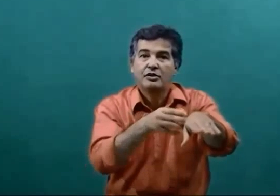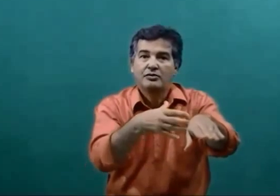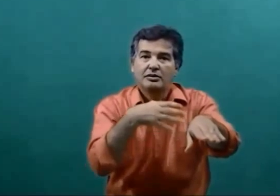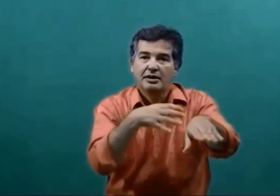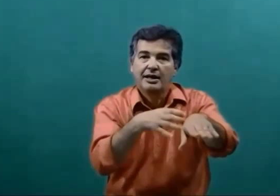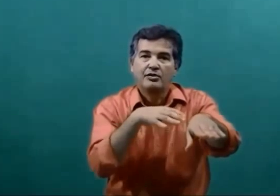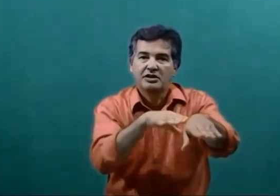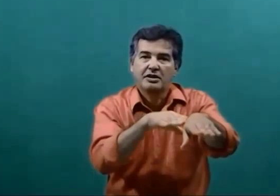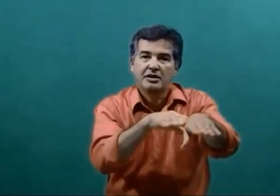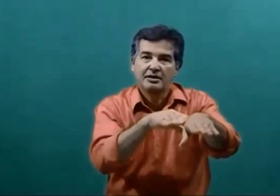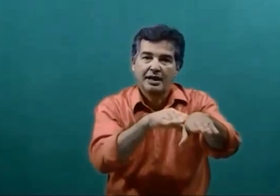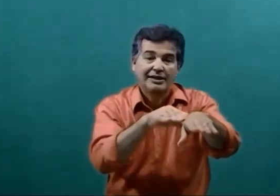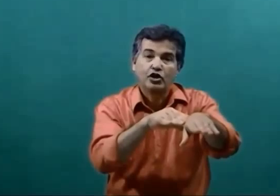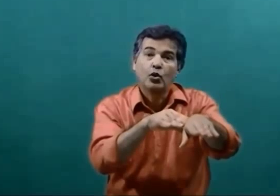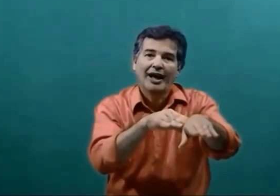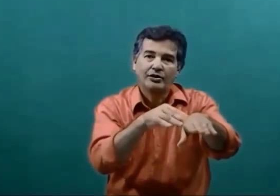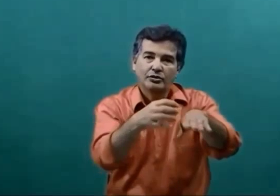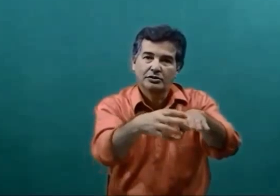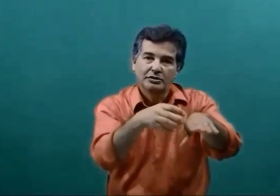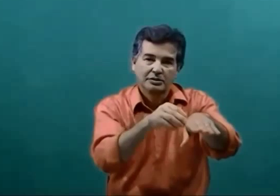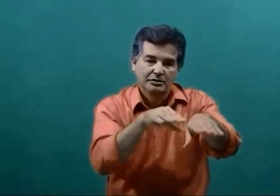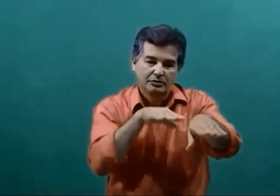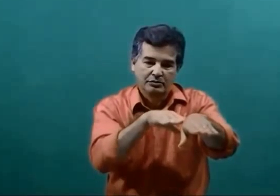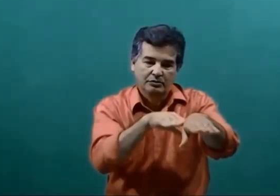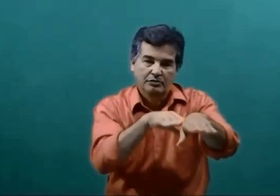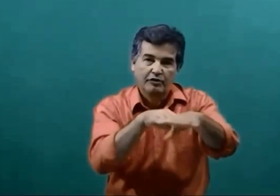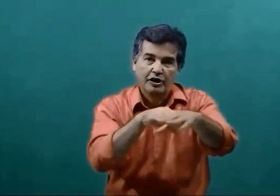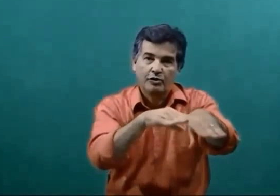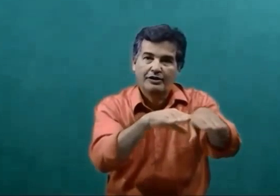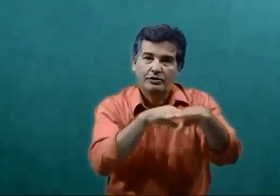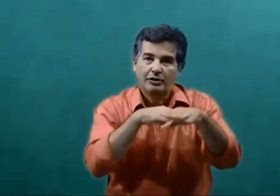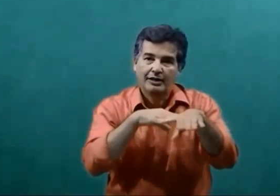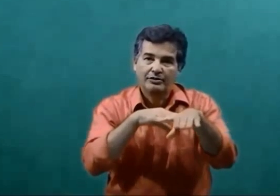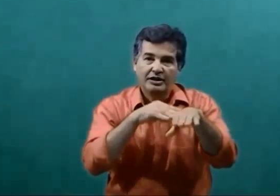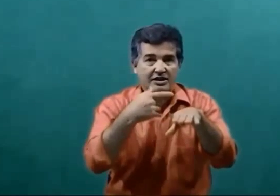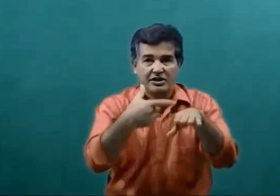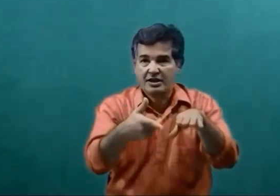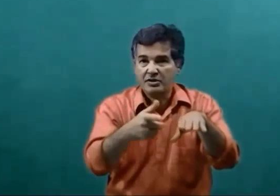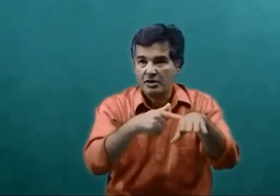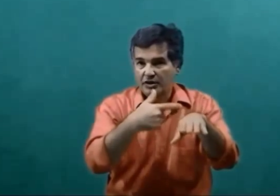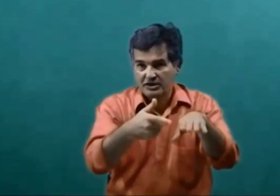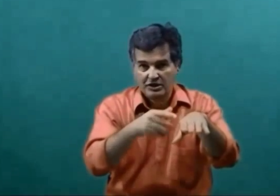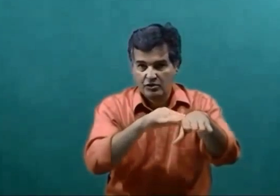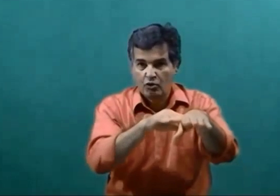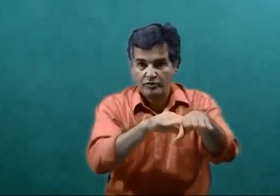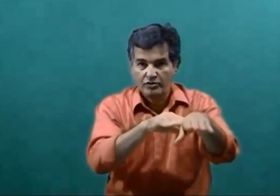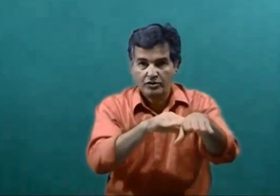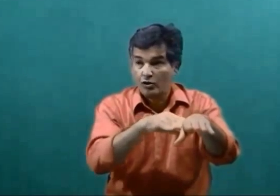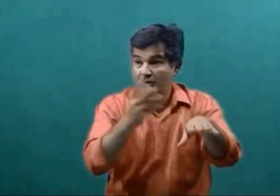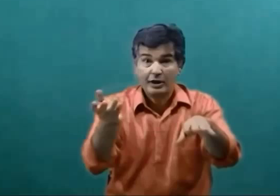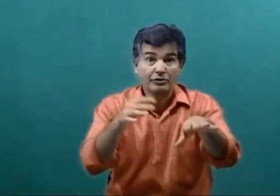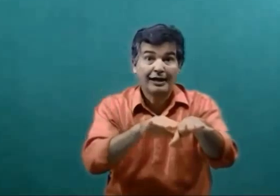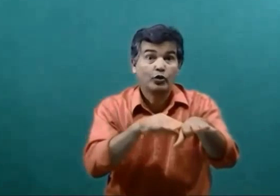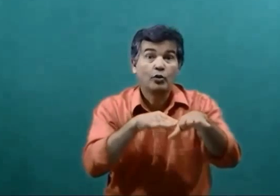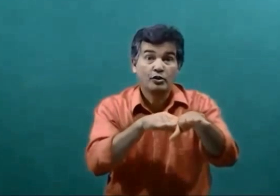caminhão, a carroceria, articulado, o veículo articulado, que seja caminhão, que seja um ônibus, ou até um trator